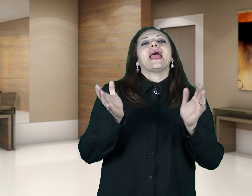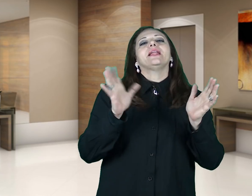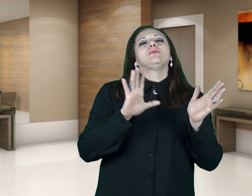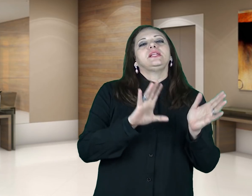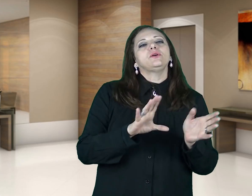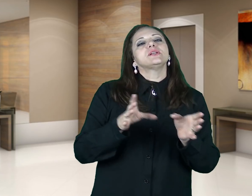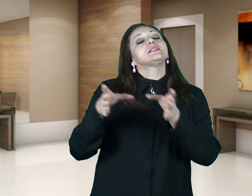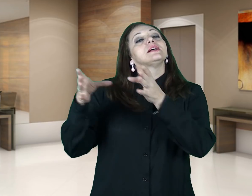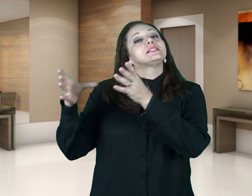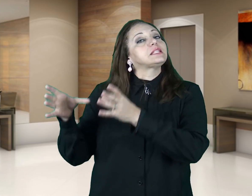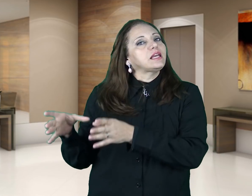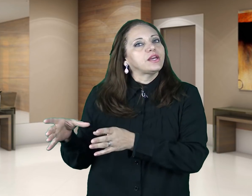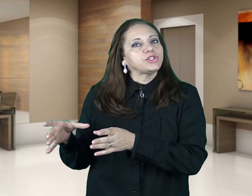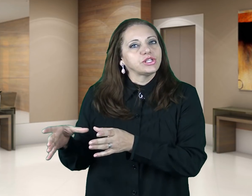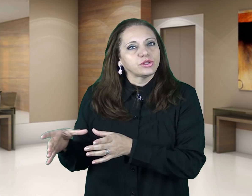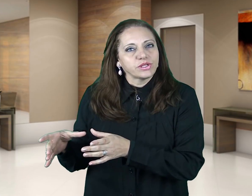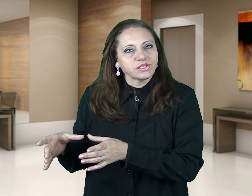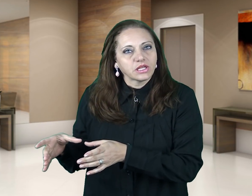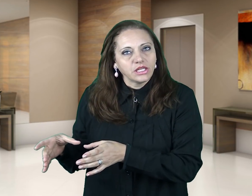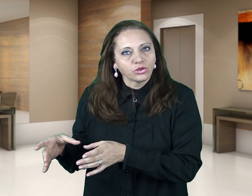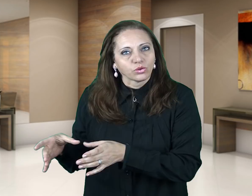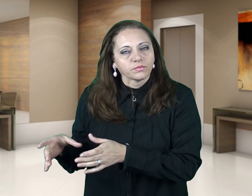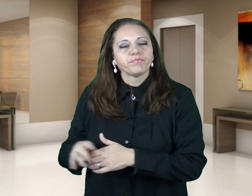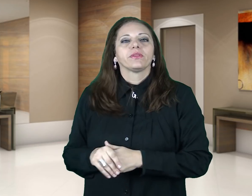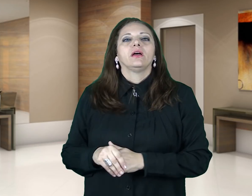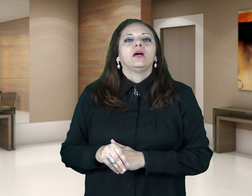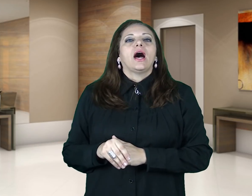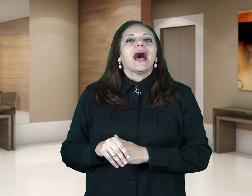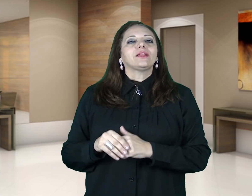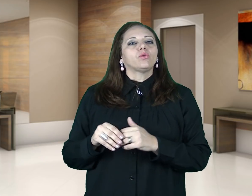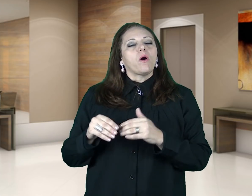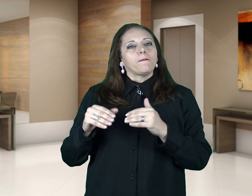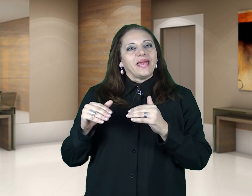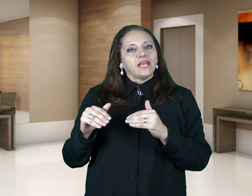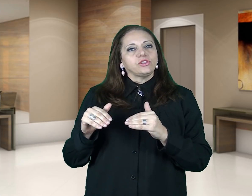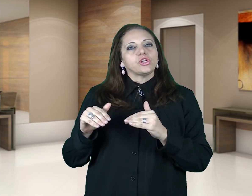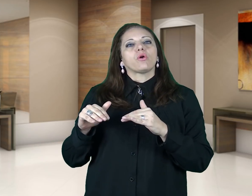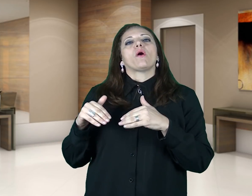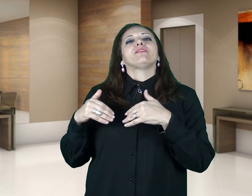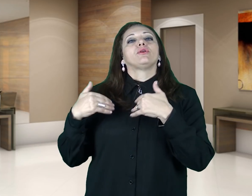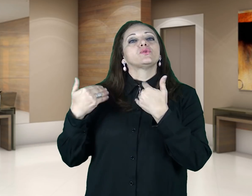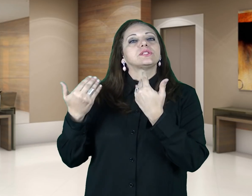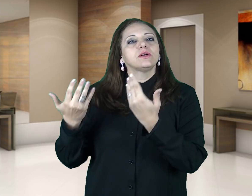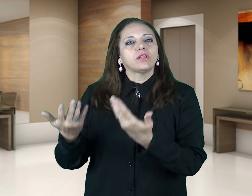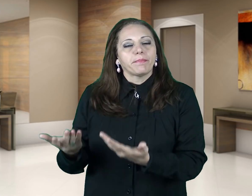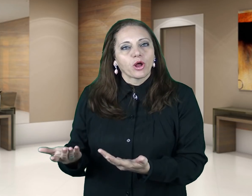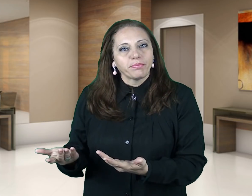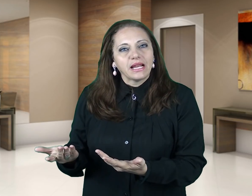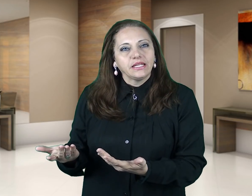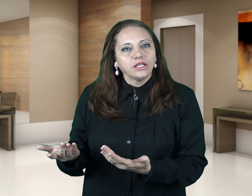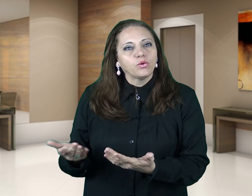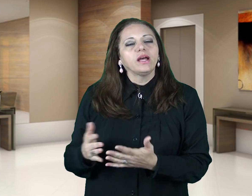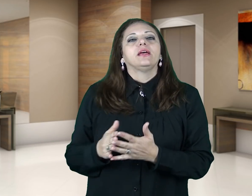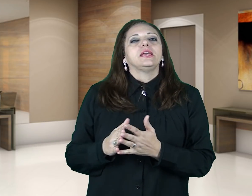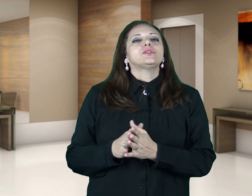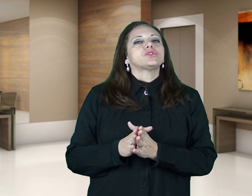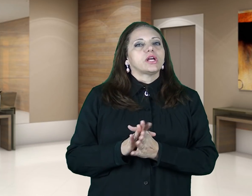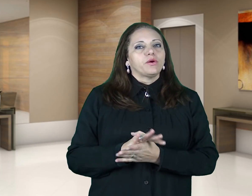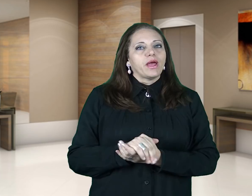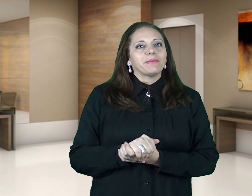sinais eram línguas sem registro escrito. Atualmente, com a evolução da própria língua, isso já